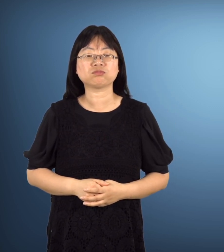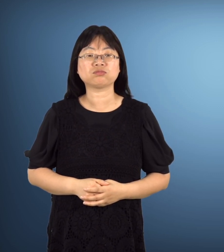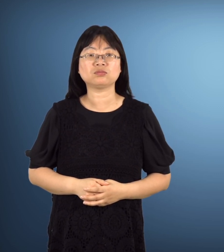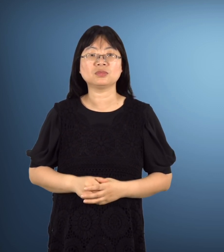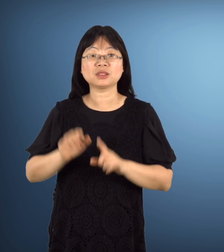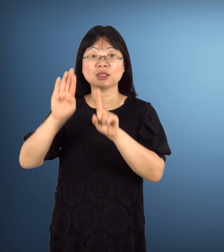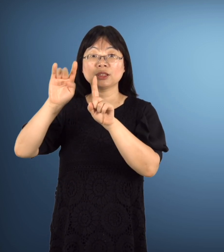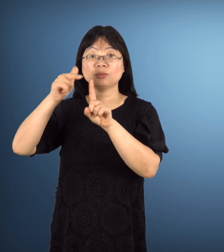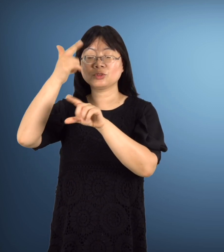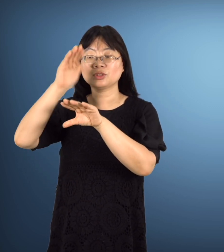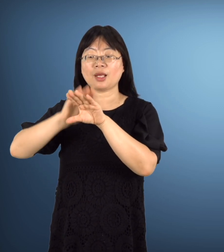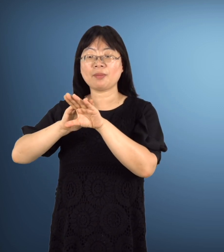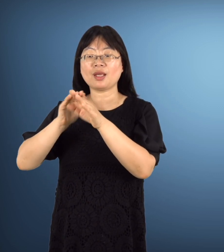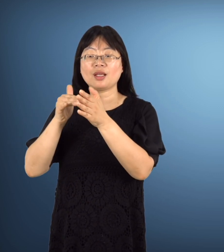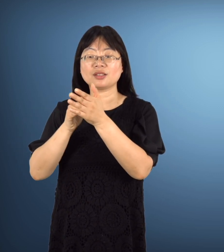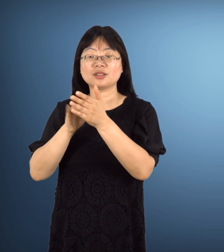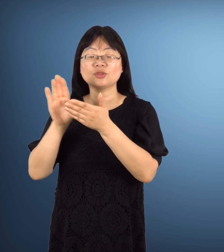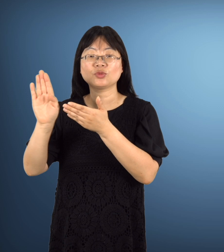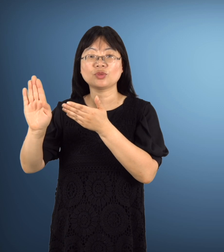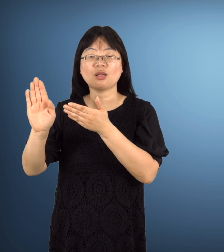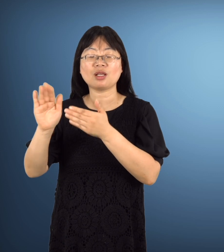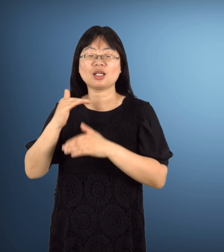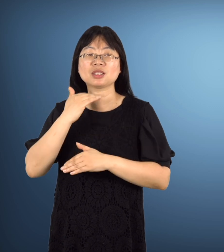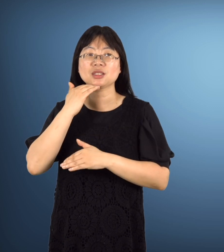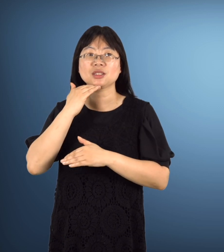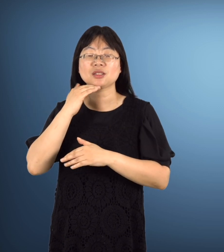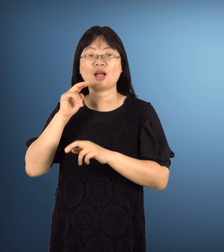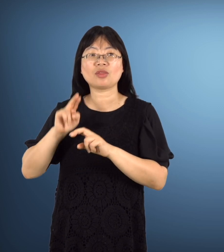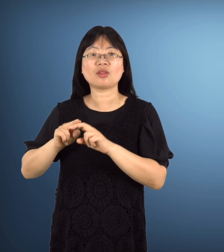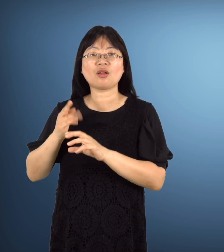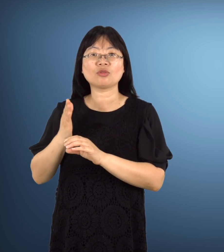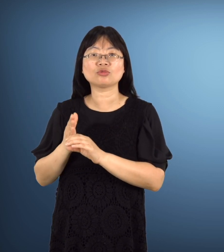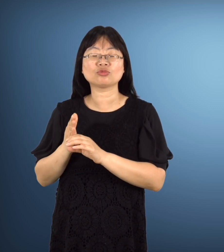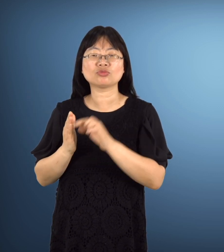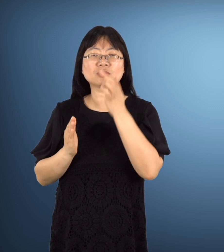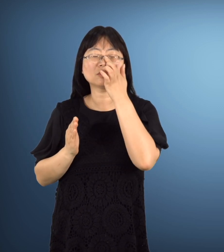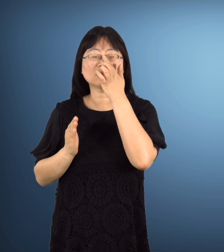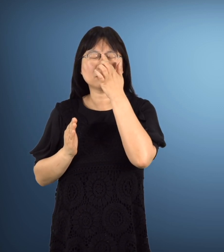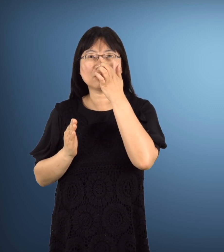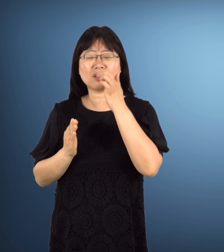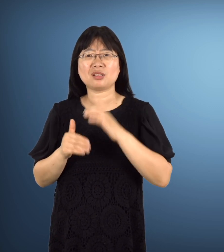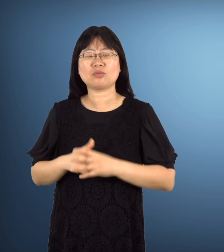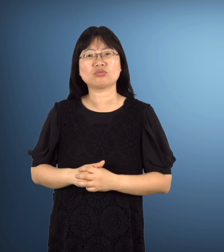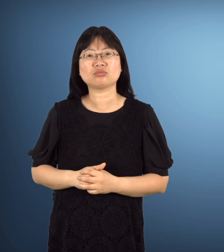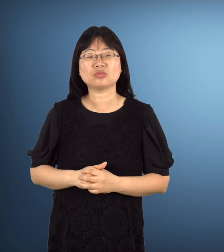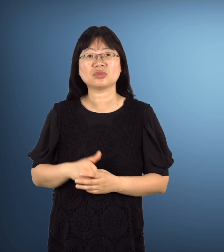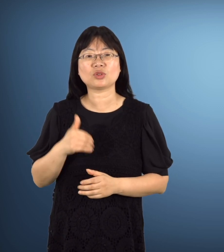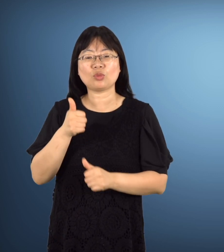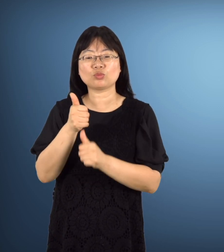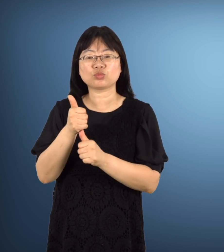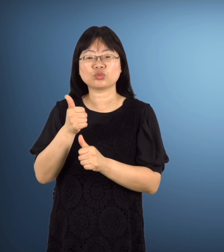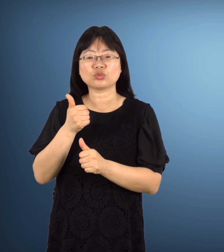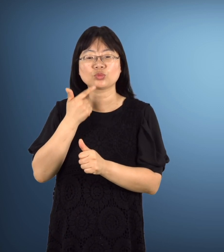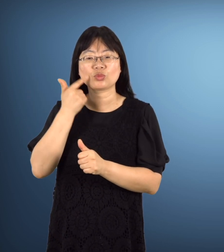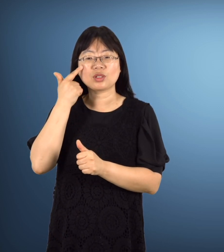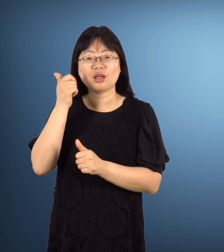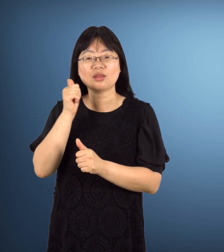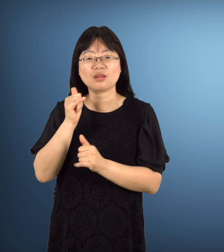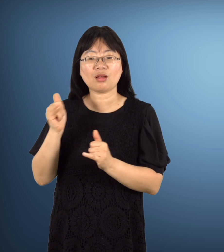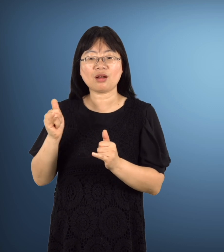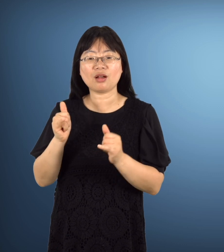일부 예배를 이제 마치고 대기실에 이렇게 앉아 있는데 우리 교육자 한 분이 문자를